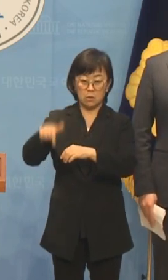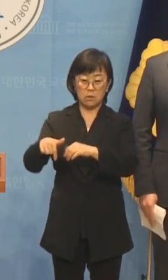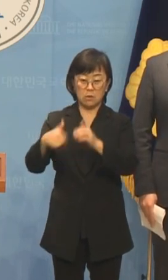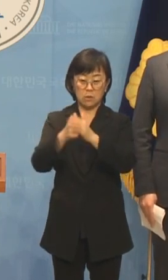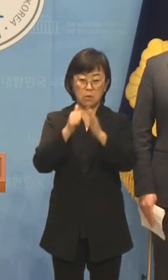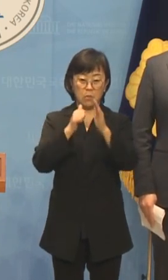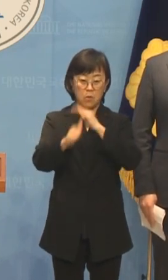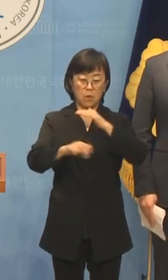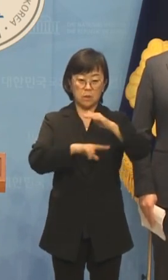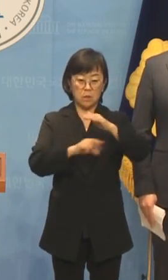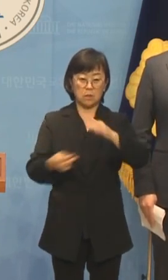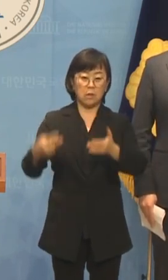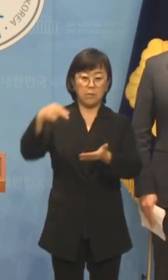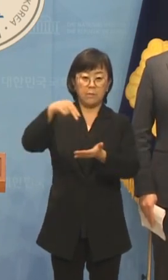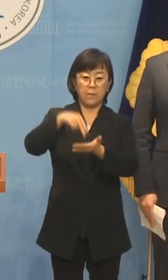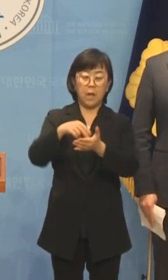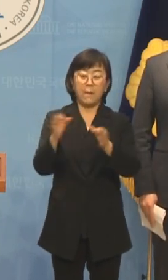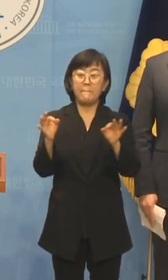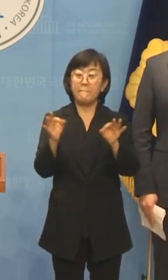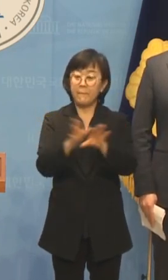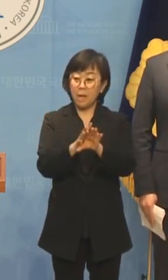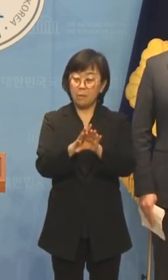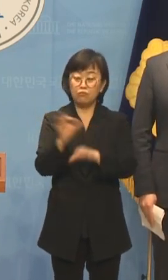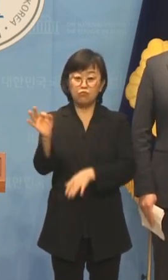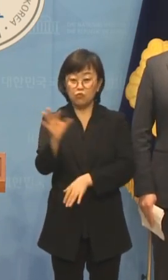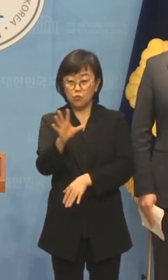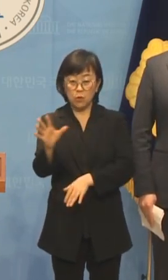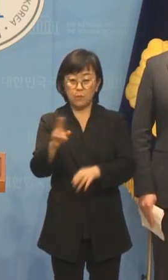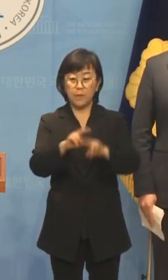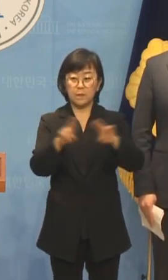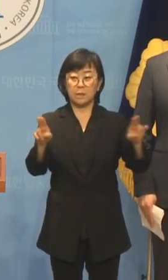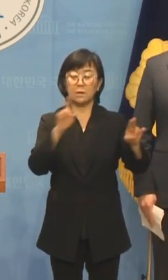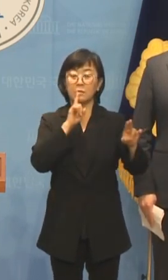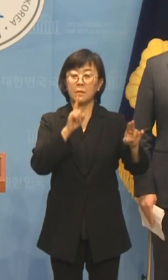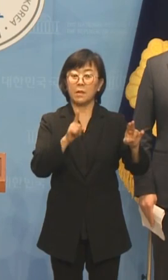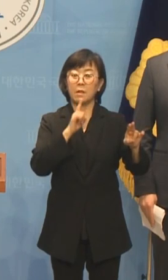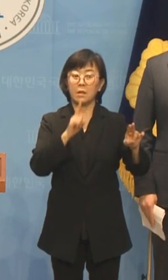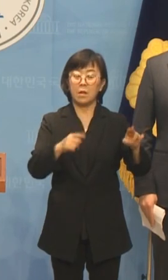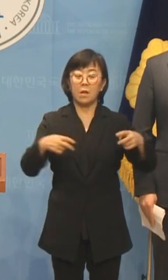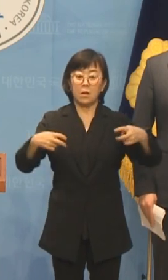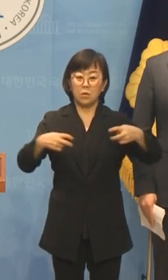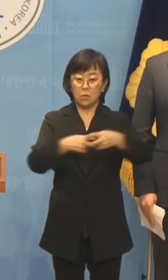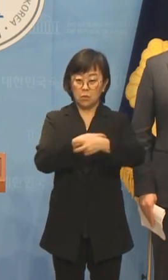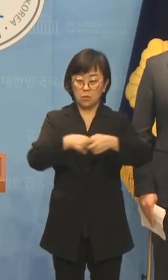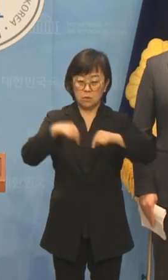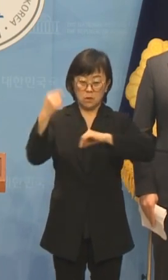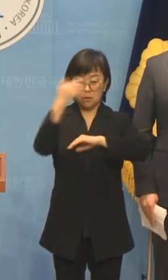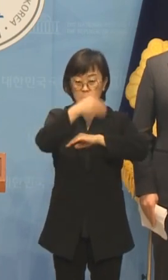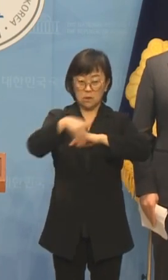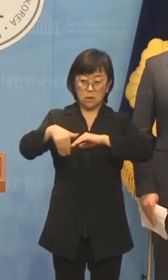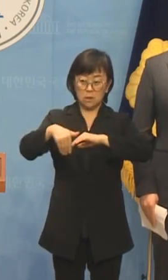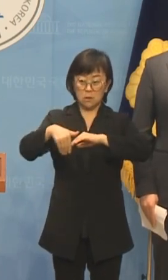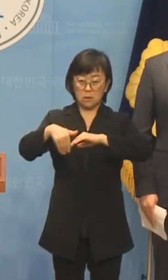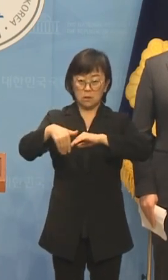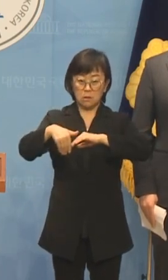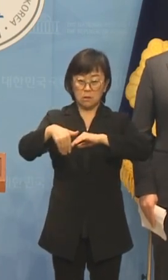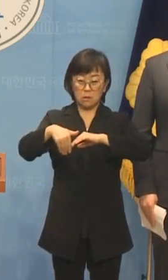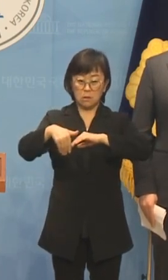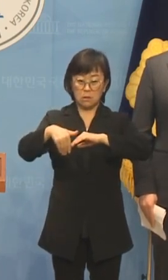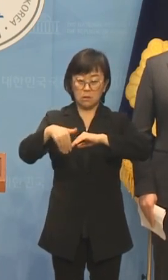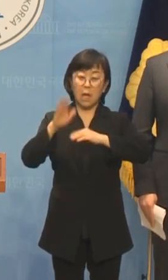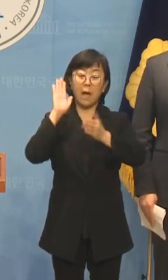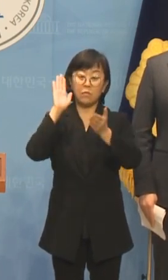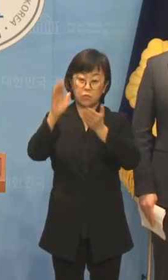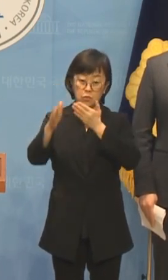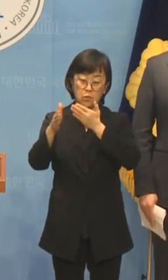지하철 무임승차를 폐지하겠다라는 이야기들을 하면서 교통 정책은 어때야 하는가에